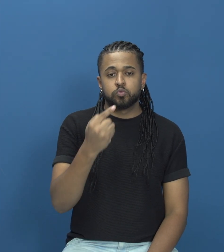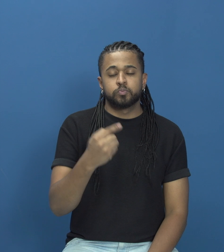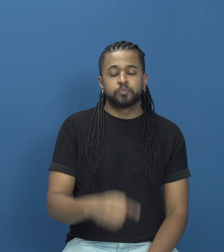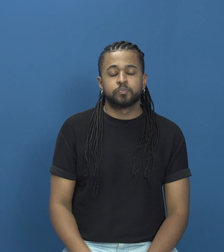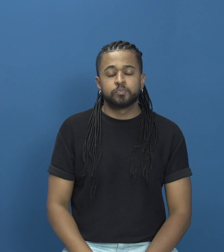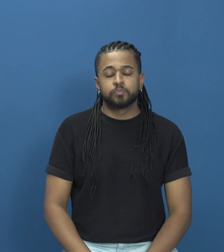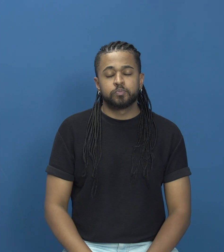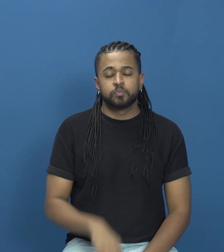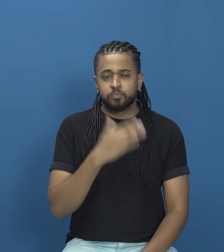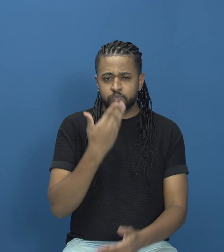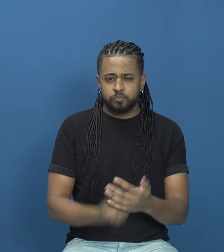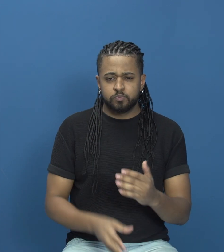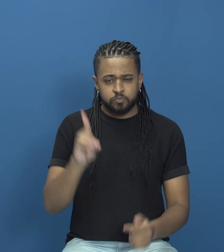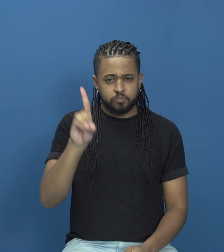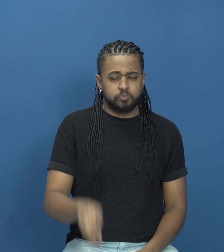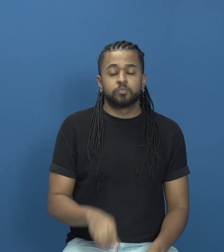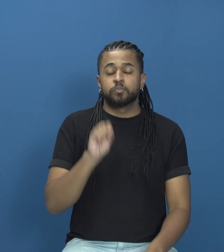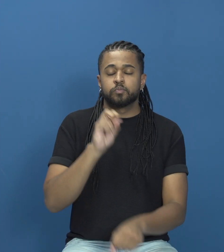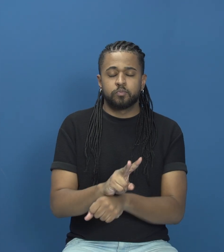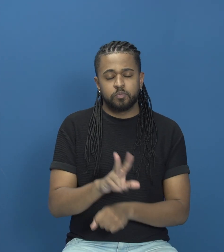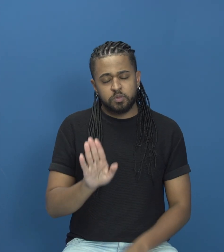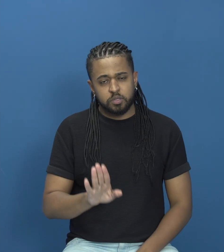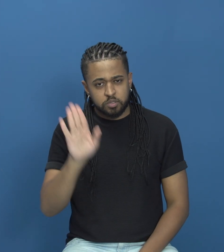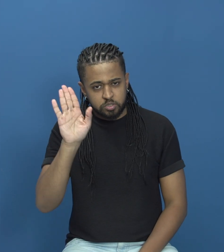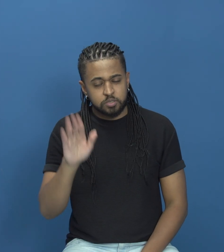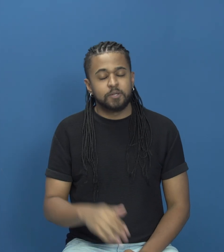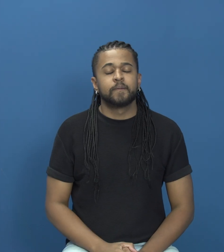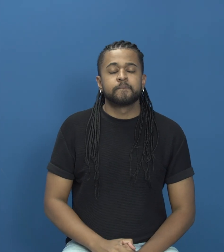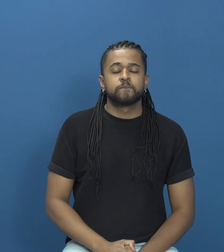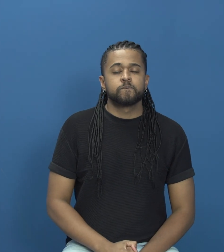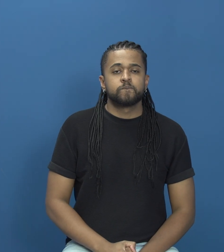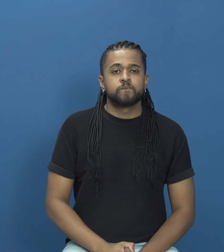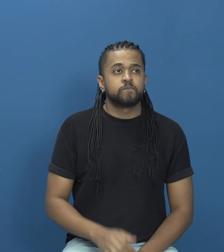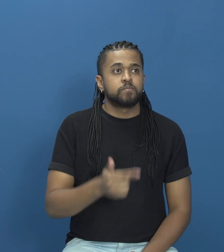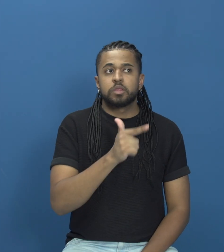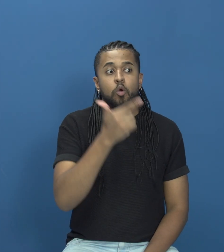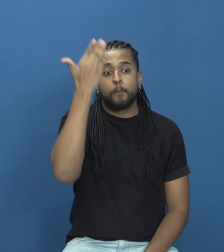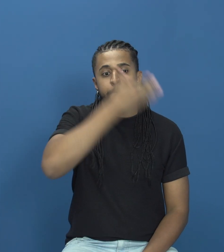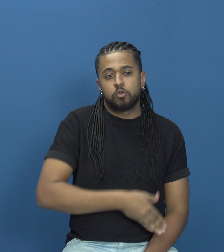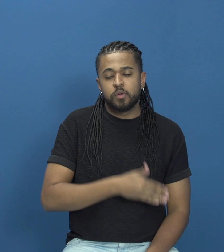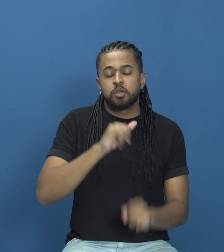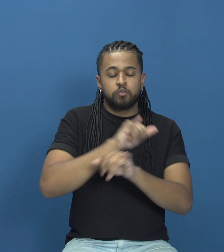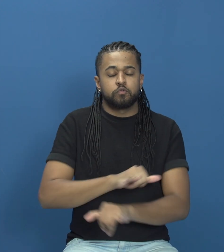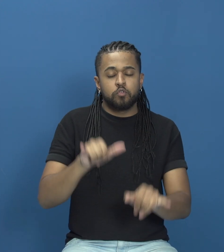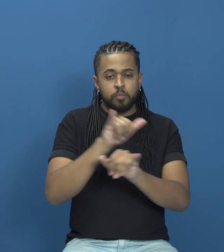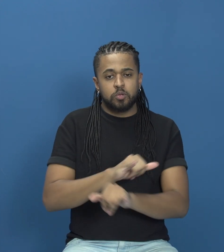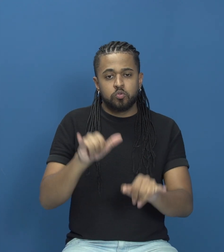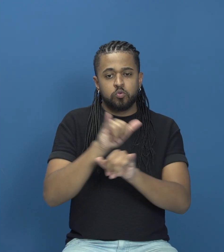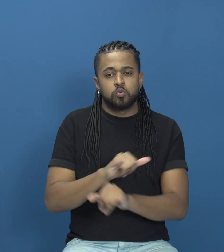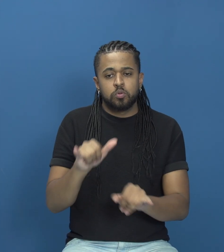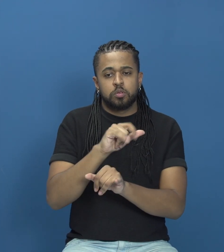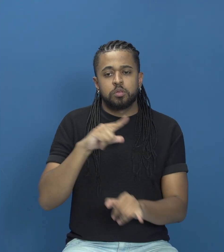14.1. Perderá o direito à vaga o candidato à candidata que não comprovar as informações